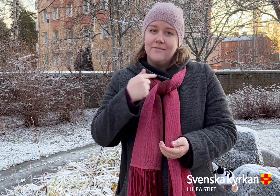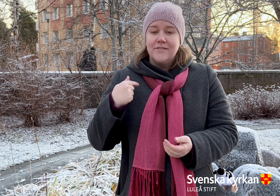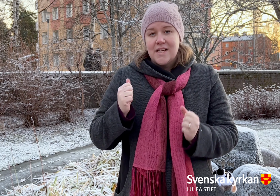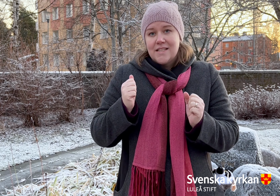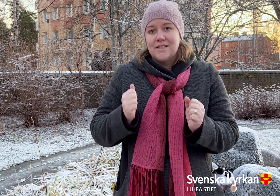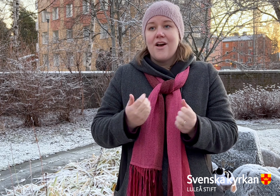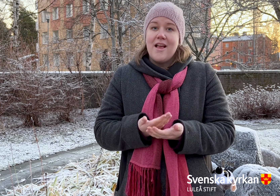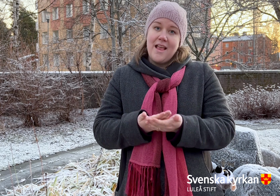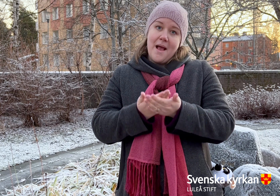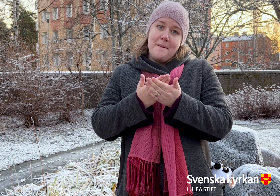varandra.